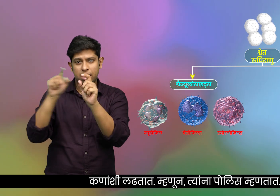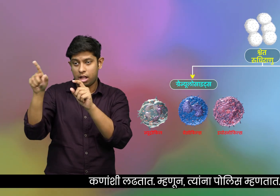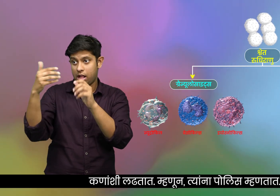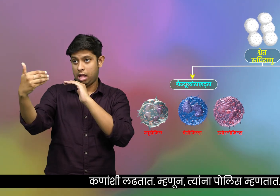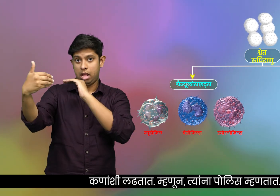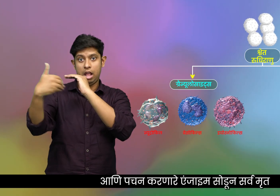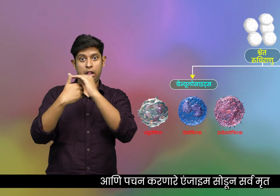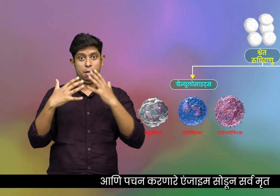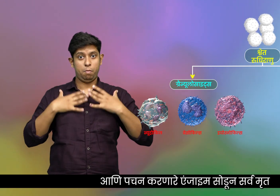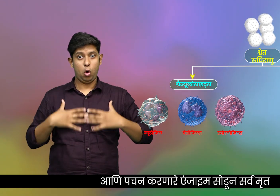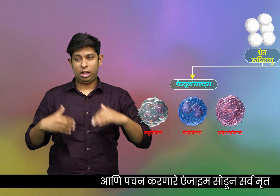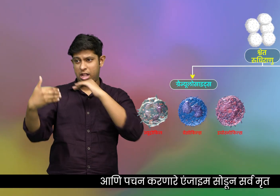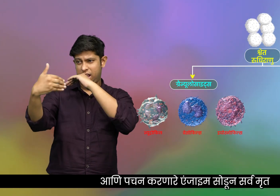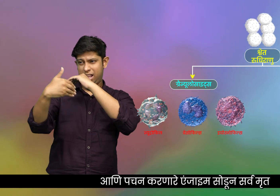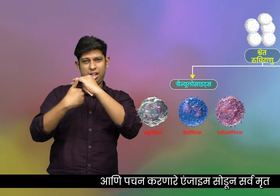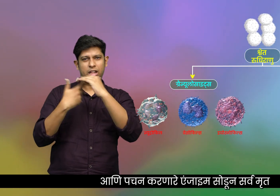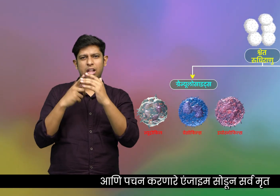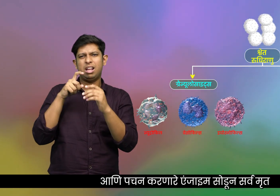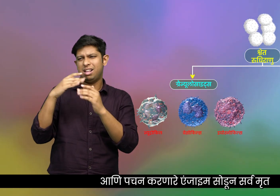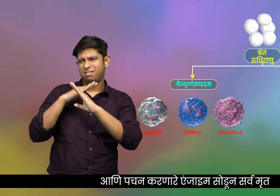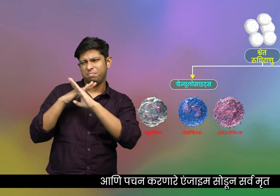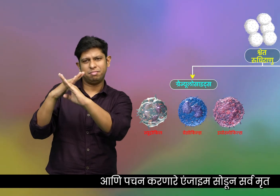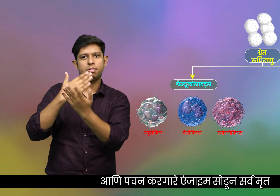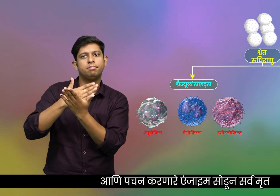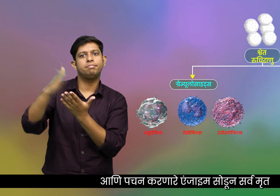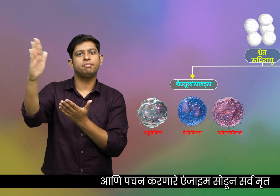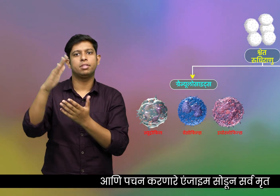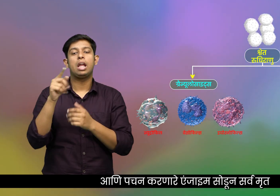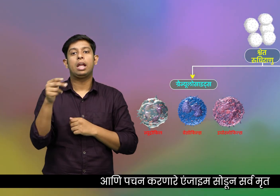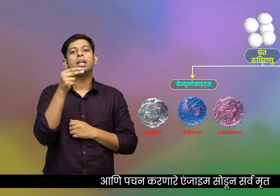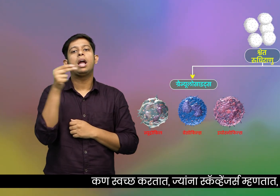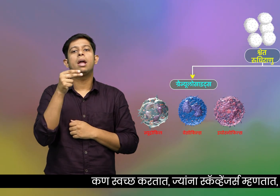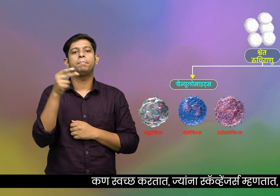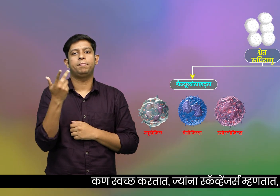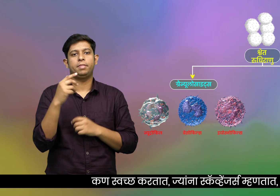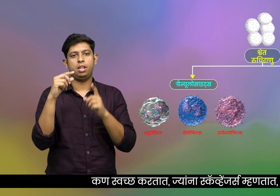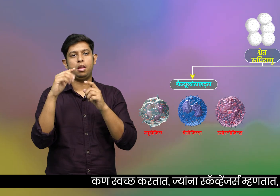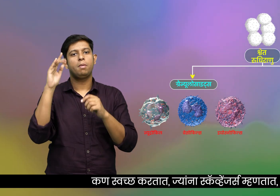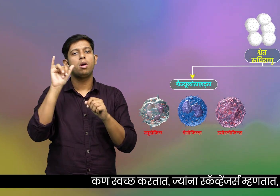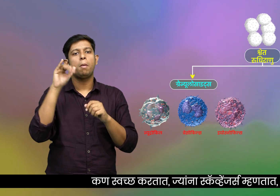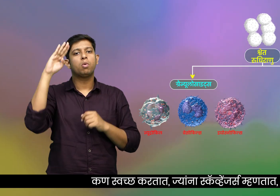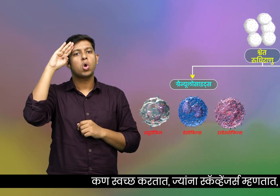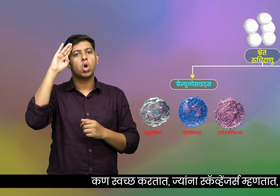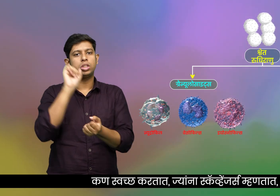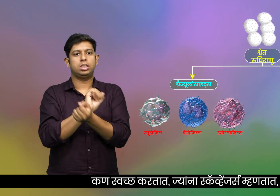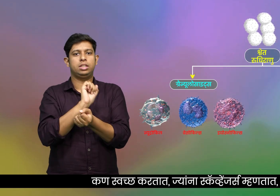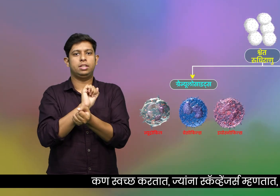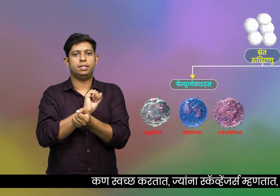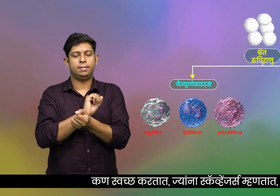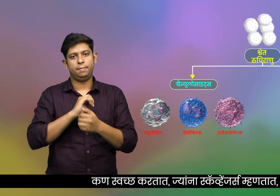म्हणतात, आणि पचन करणारे एन्झाईम्स सोडून सर्व मृत कण स्वच्छ करतात, ज्यांना स्कॅव्हेंजर्स